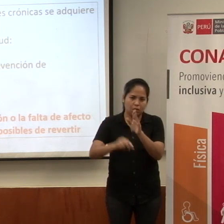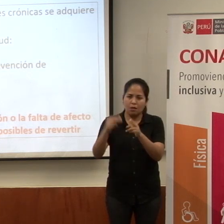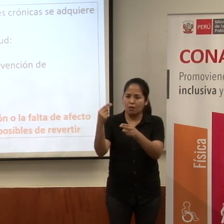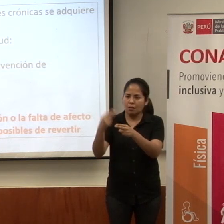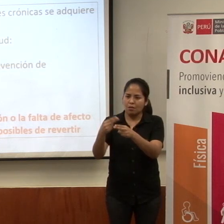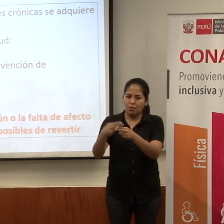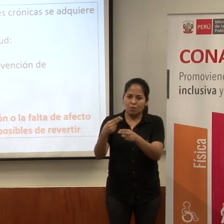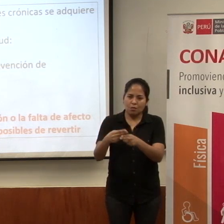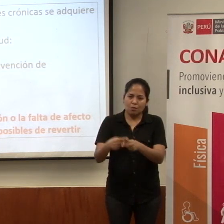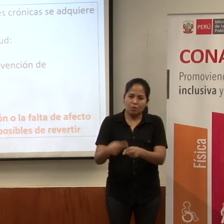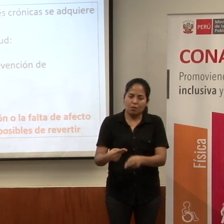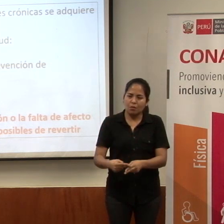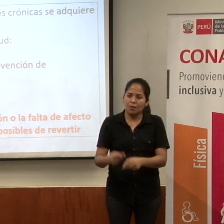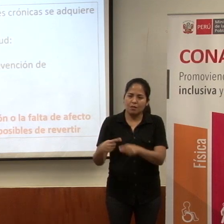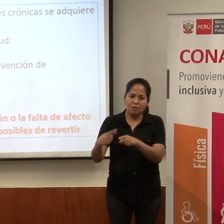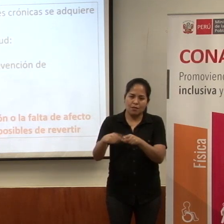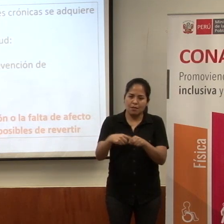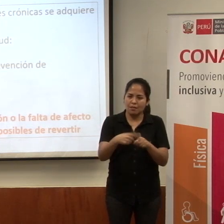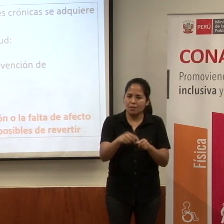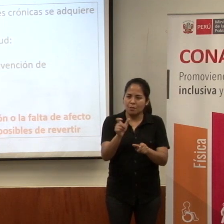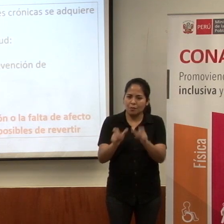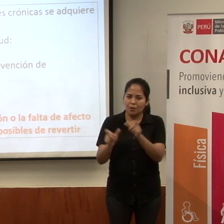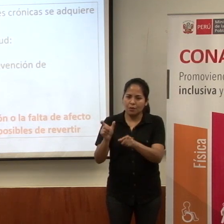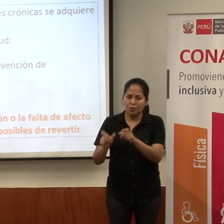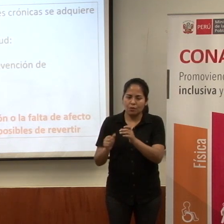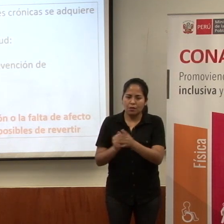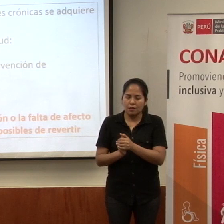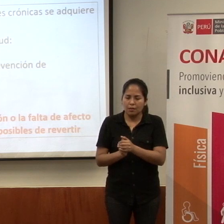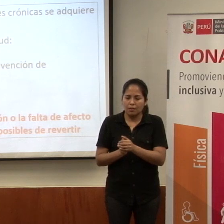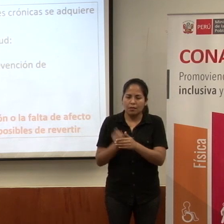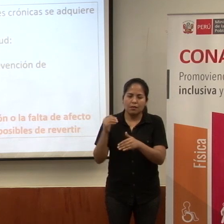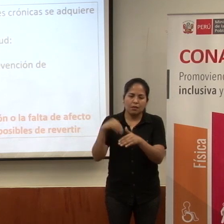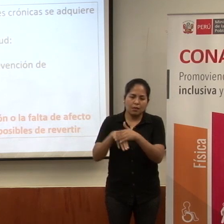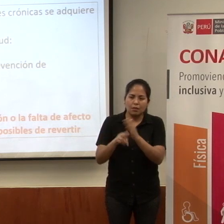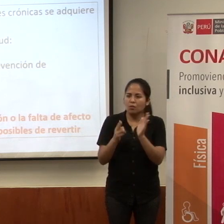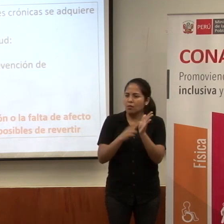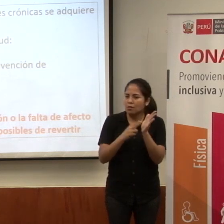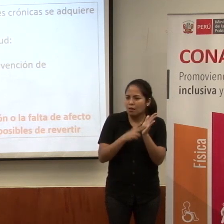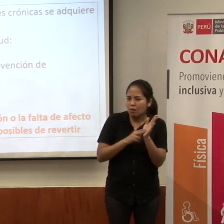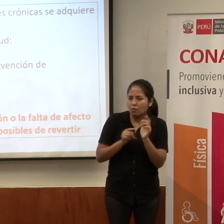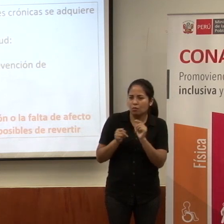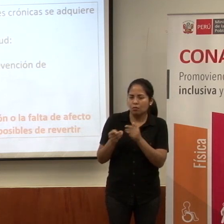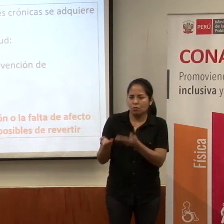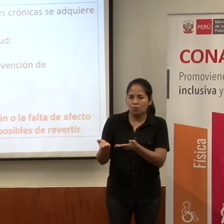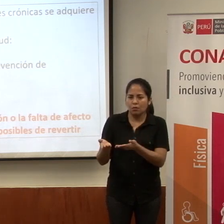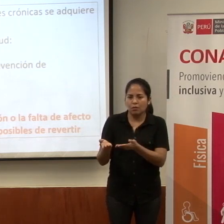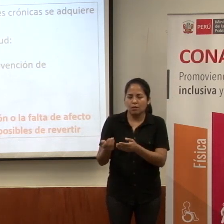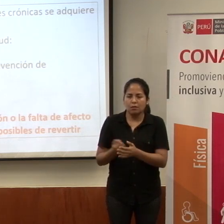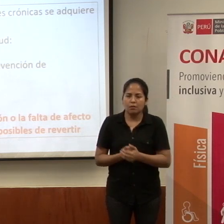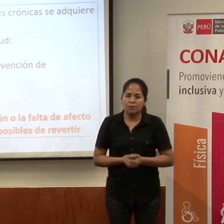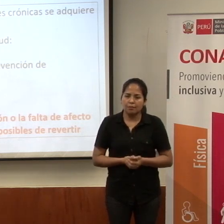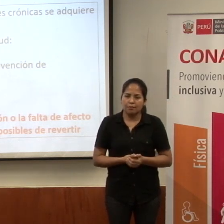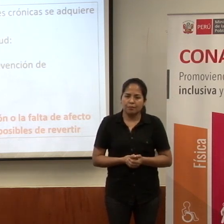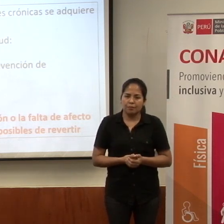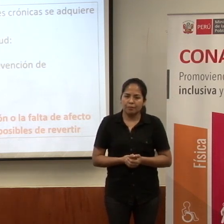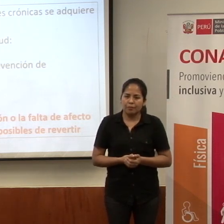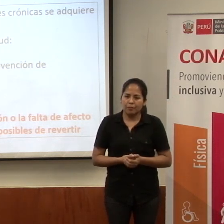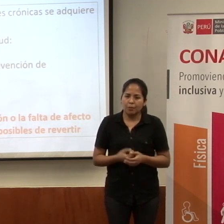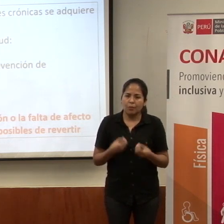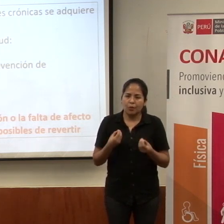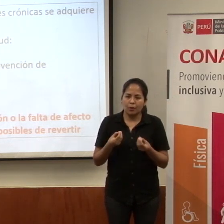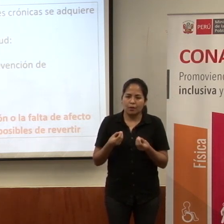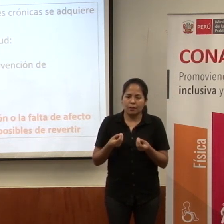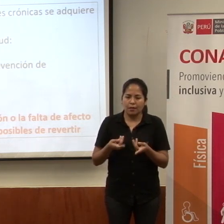Seguro Integral de Salud, es decir, gente que no puede ir a una clínica privada porque ponerle un stent a una persona vale más o menos 30.000 soles por